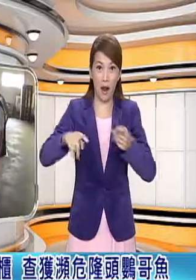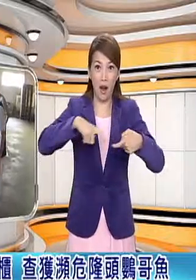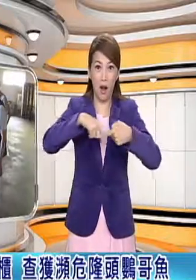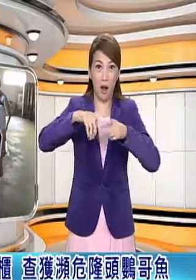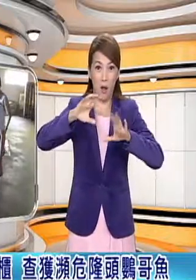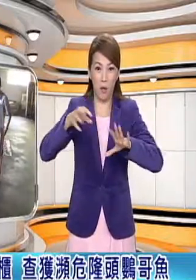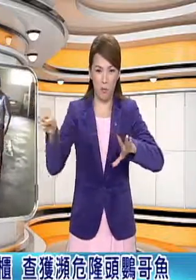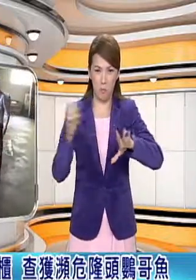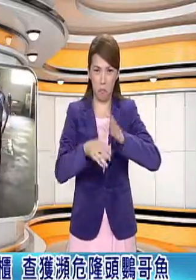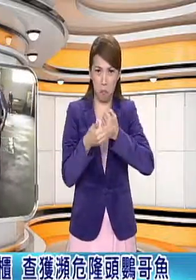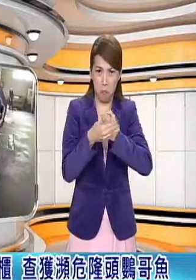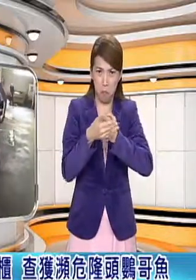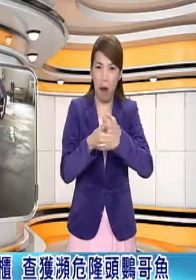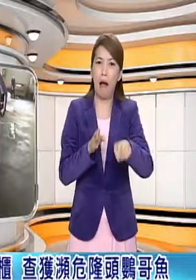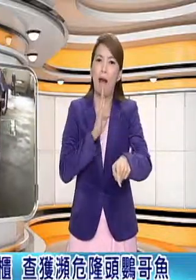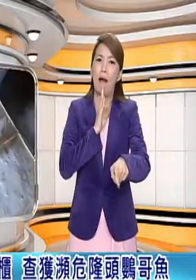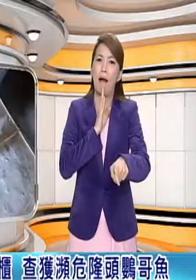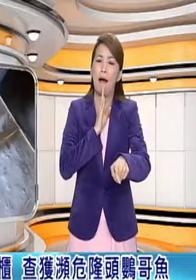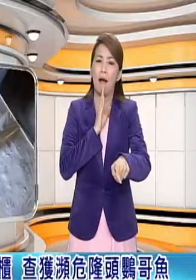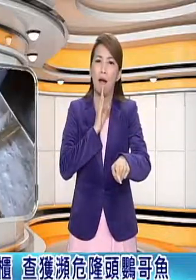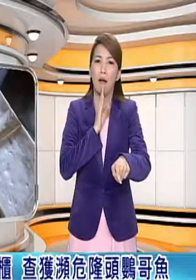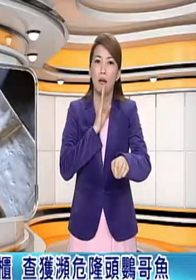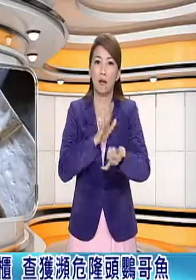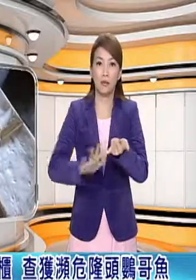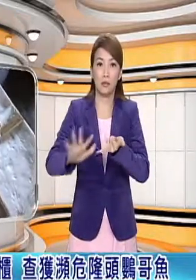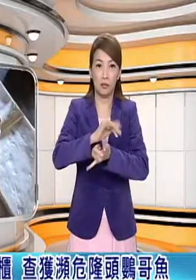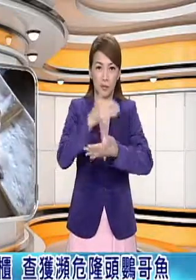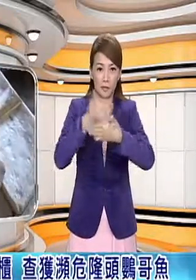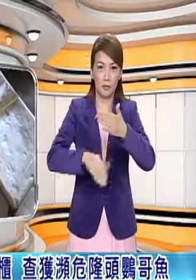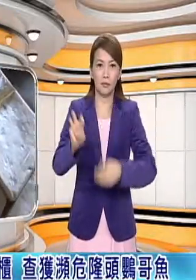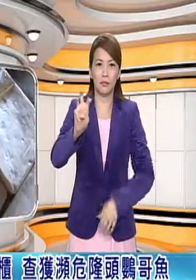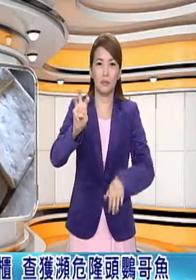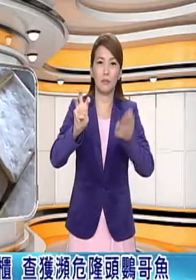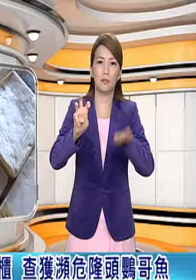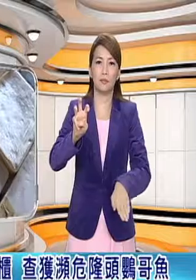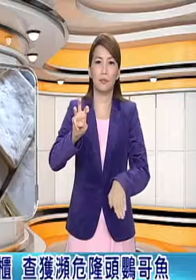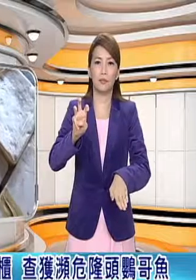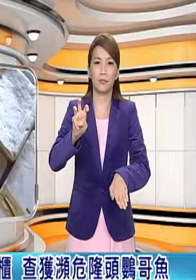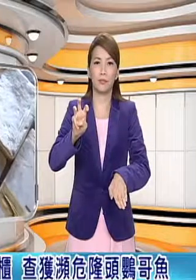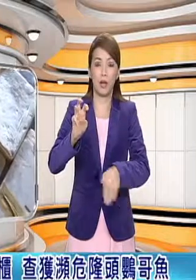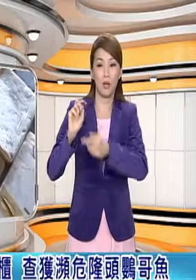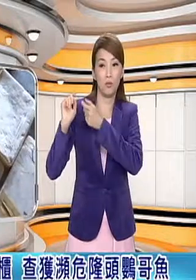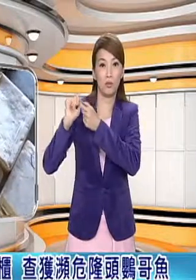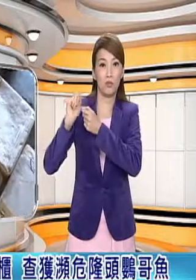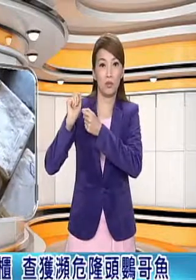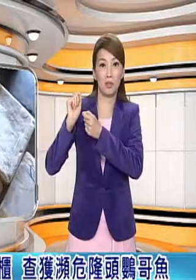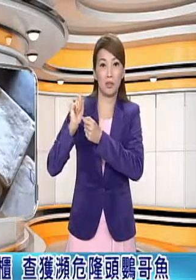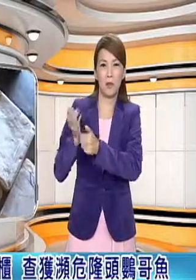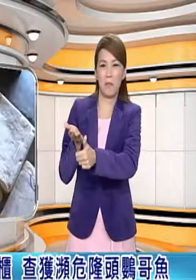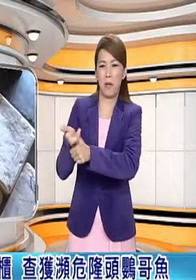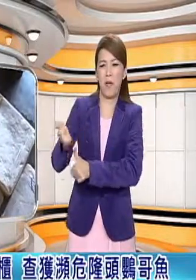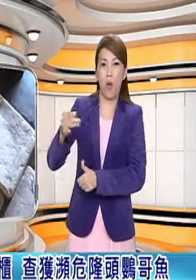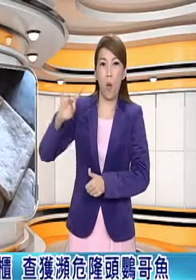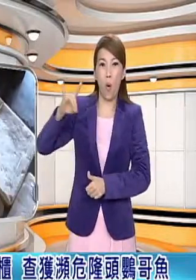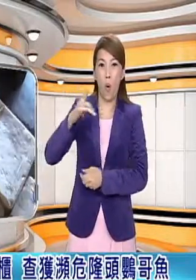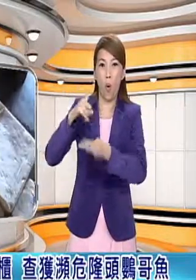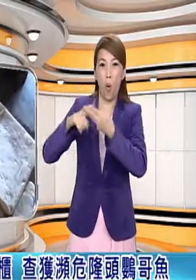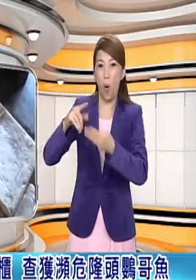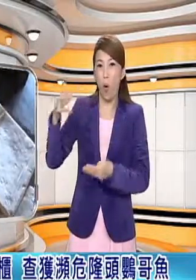列为濒危物种，全台只剩不到30只的龙头鹰鸽鱼。这跟之